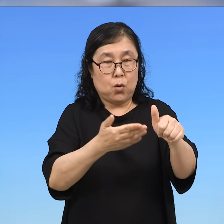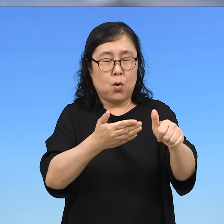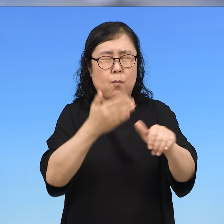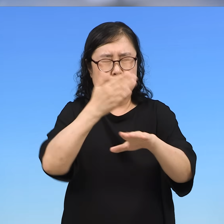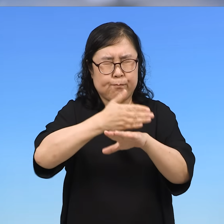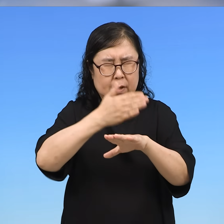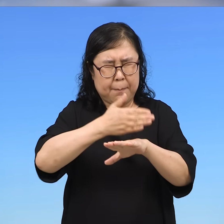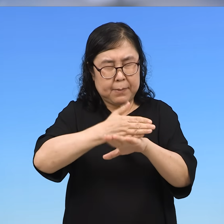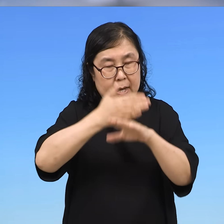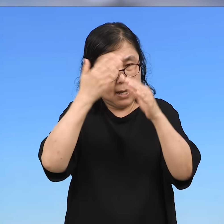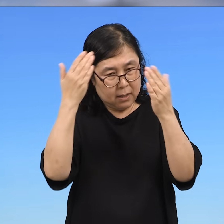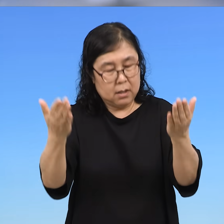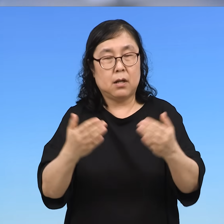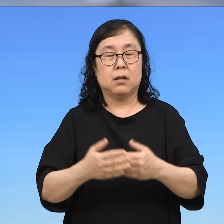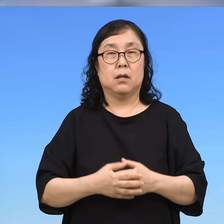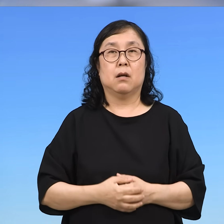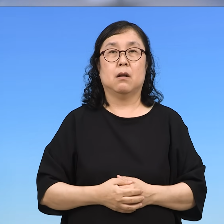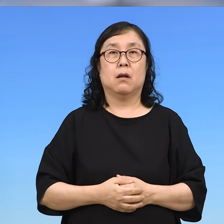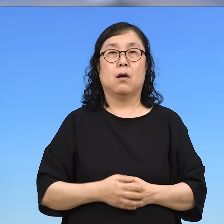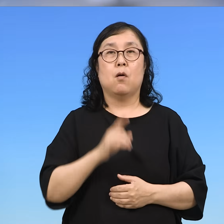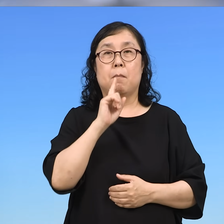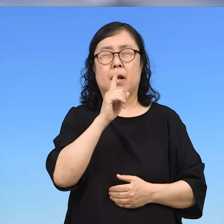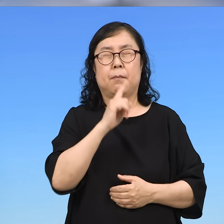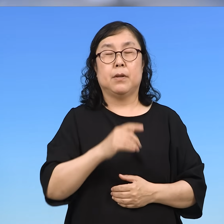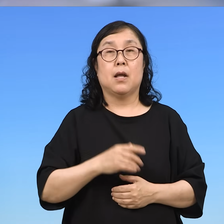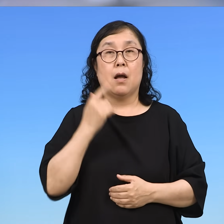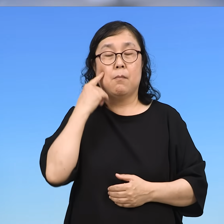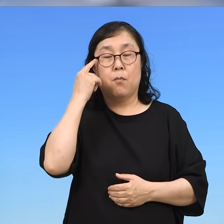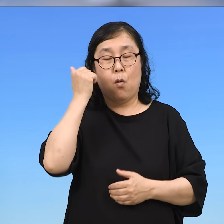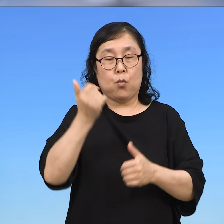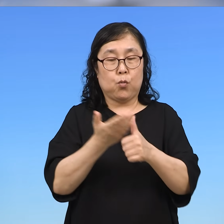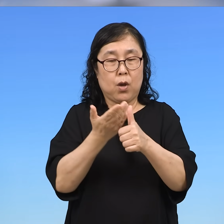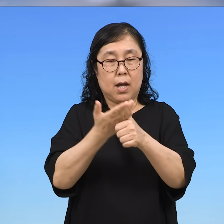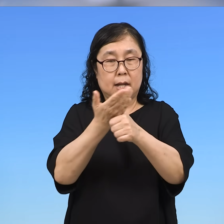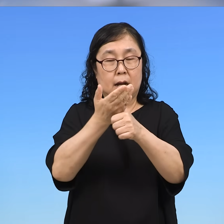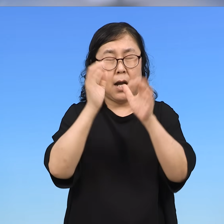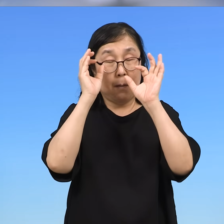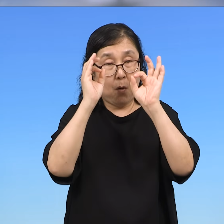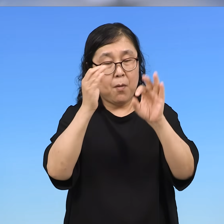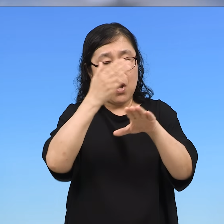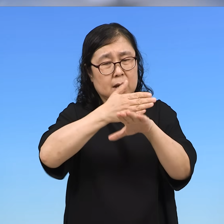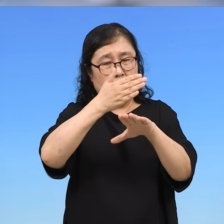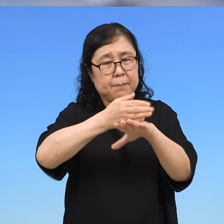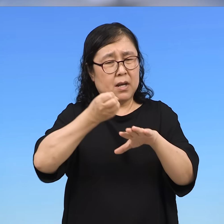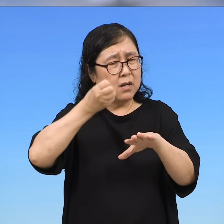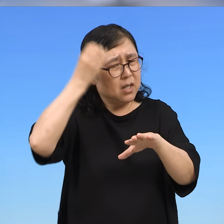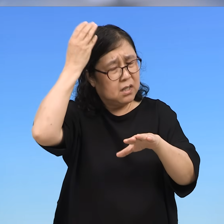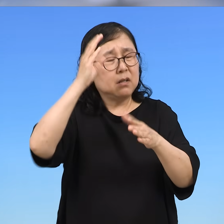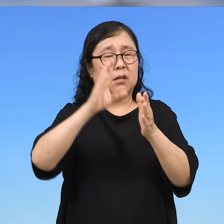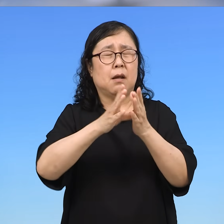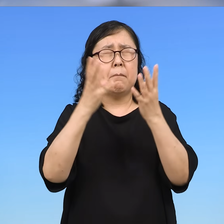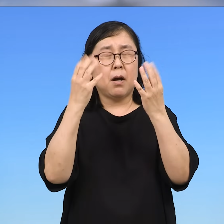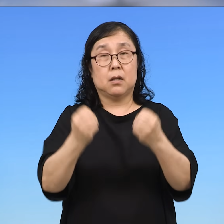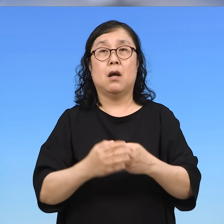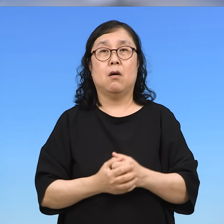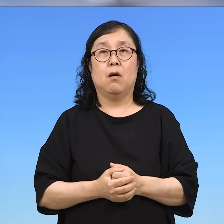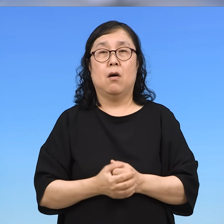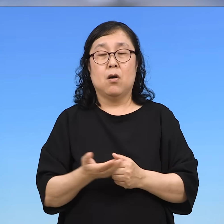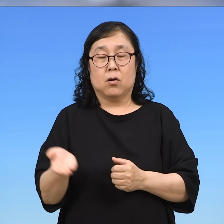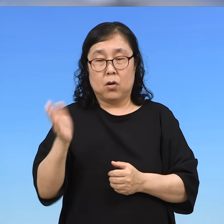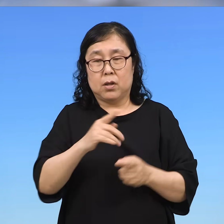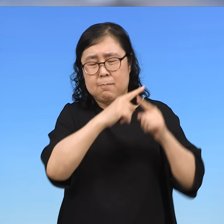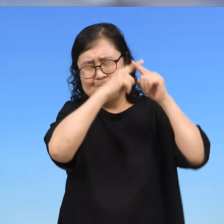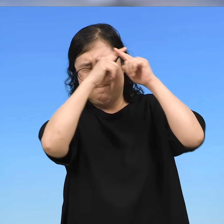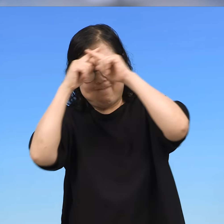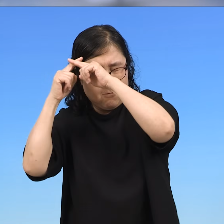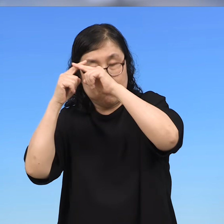감사해야 된다. 목회하다가 보면은요, 막 사람에 부대끼고 하다 보면은 이 감사를 놓칠 때가 많습니다.